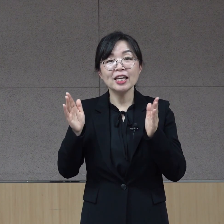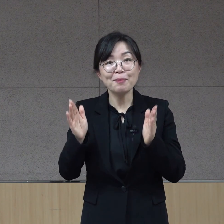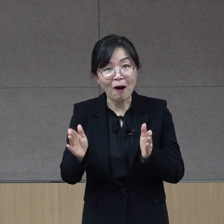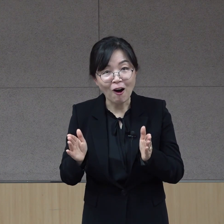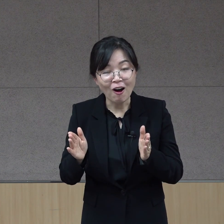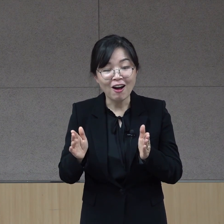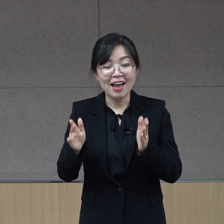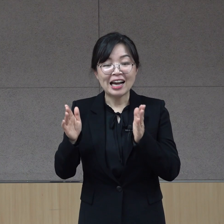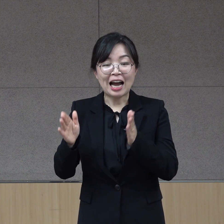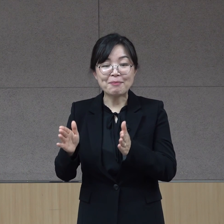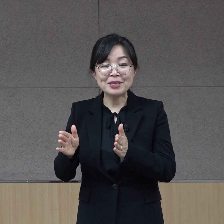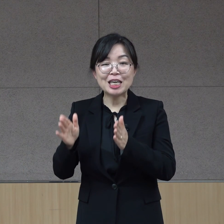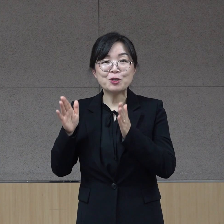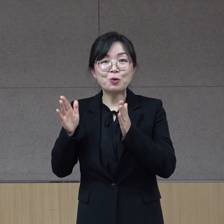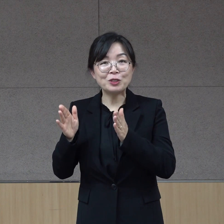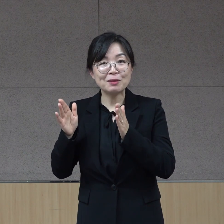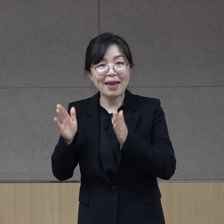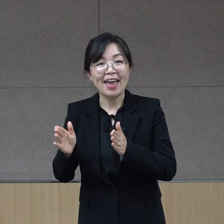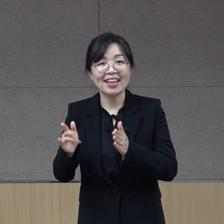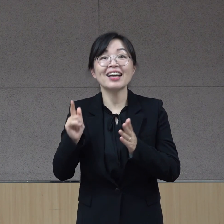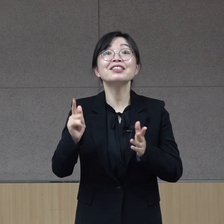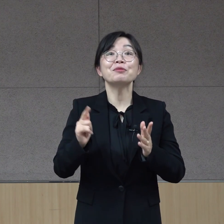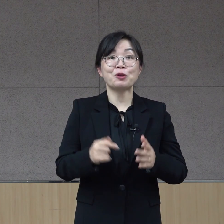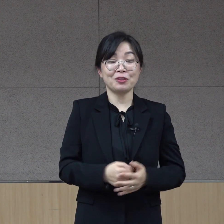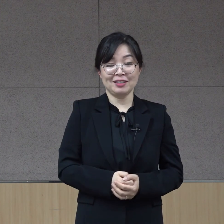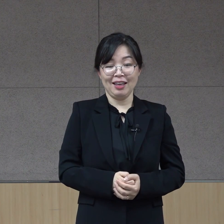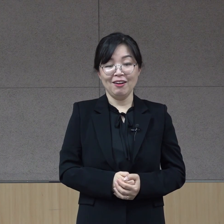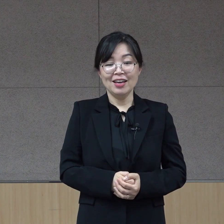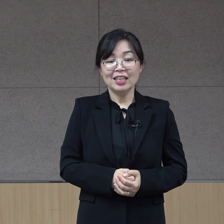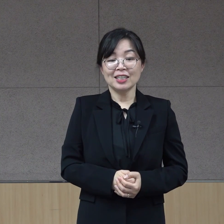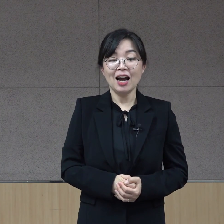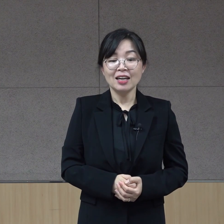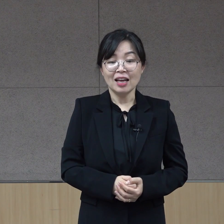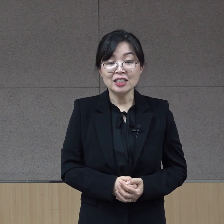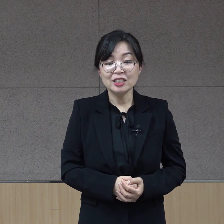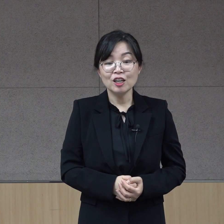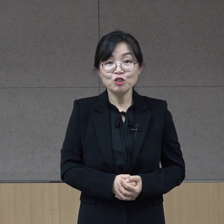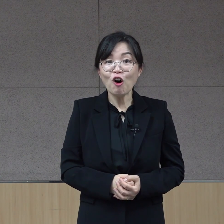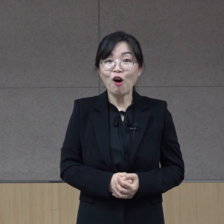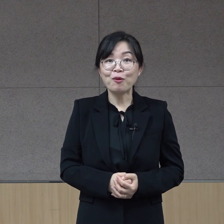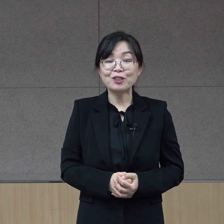입어. 감기 조심해. 이렇게 끊으면 좋을 것 같아요. 자, 날씨가 추워. 뭐죠?